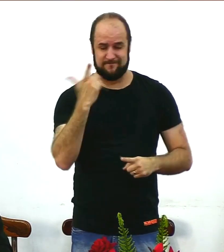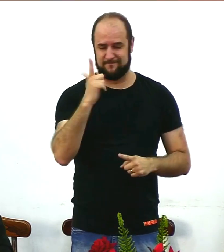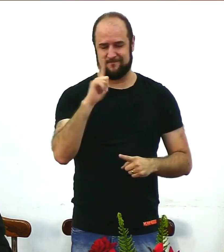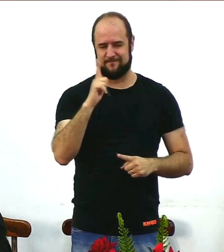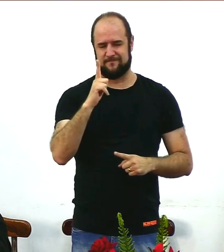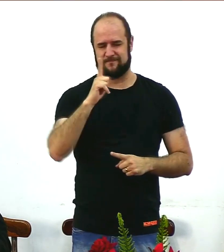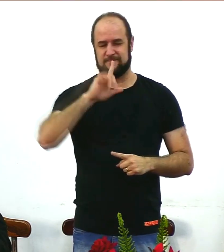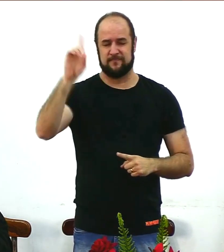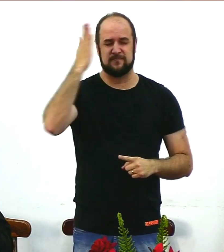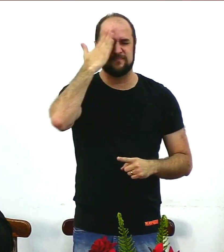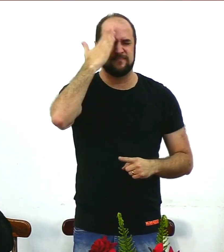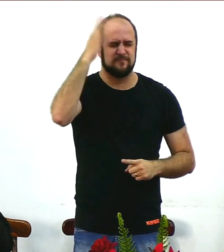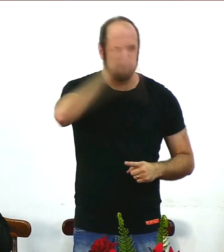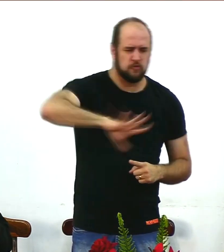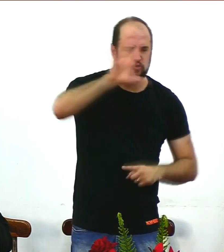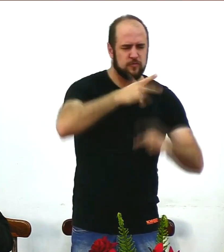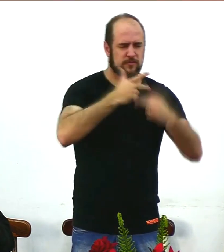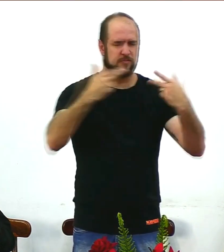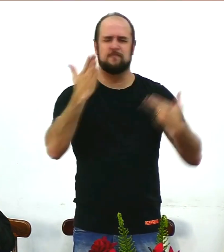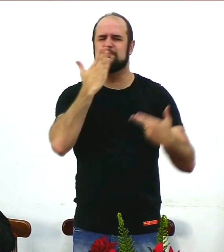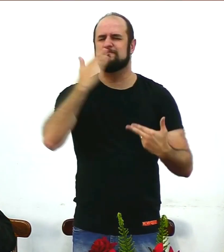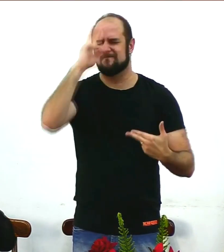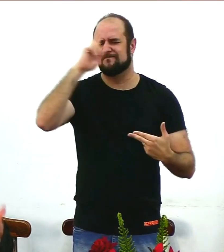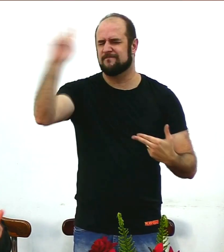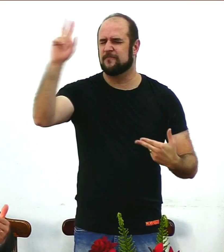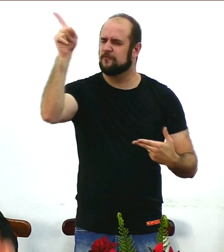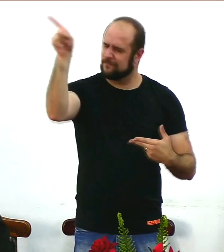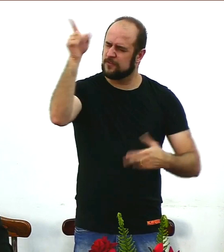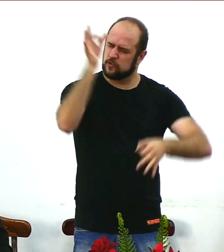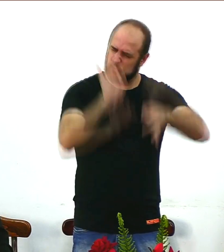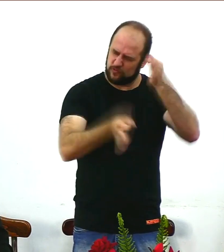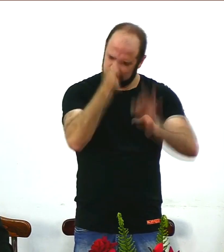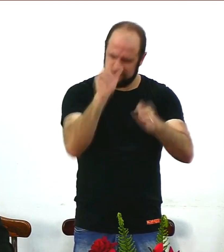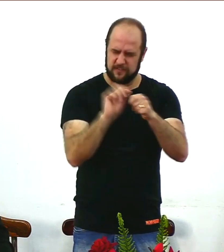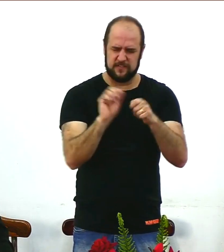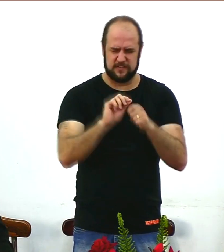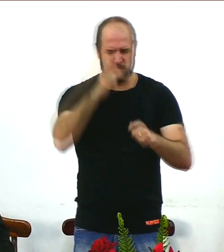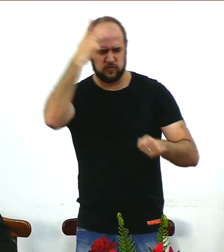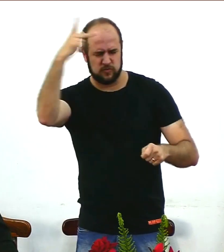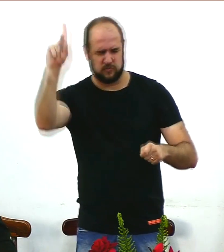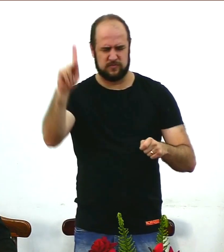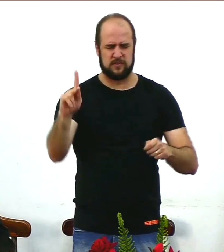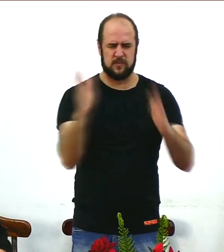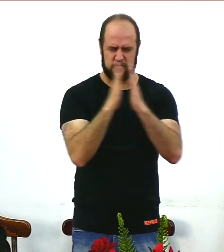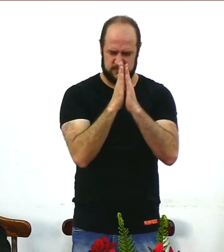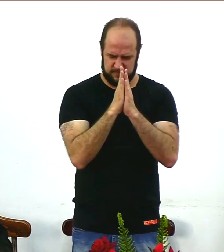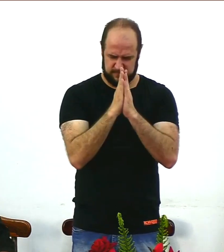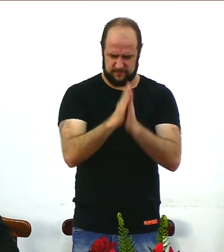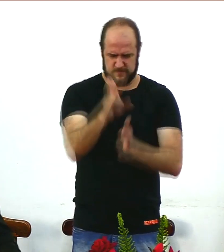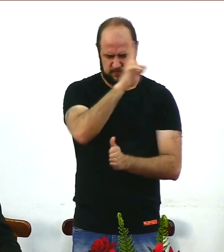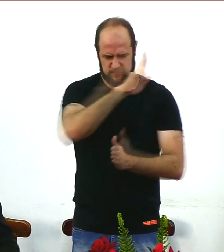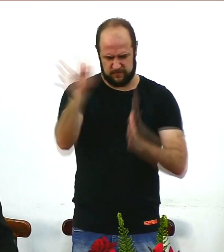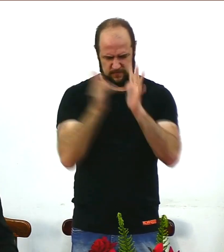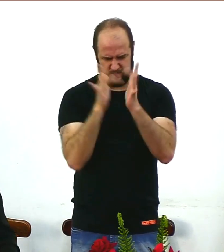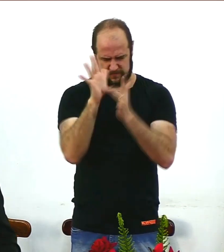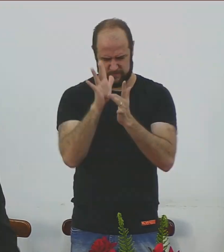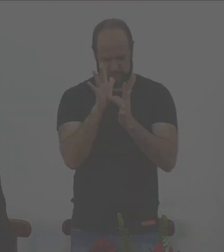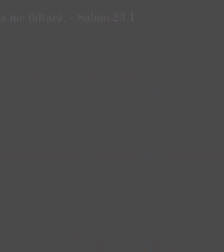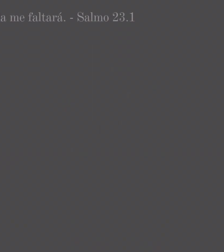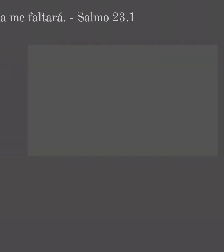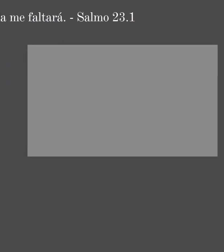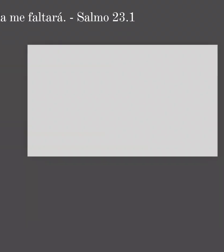Senhor, permita que eles firmem um compromisso contigo. Senhor, aqueles talvez que estejam até querendo exercer um tipo de justiça